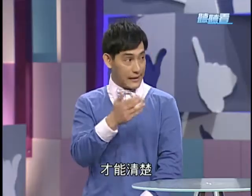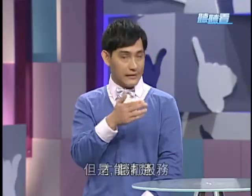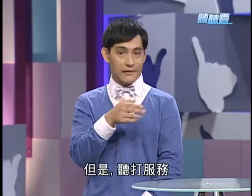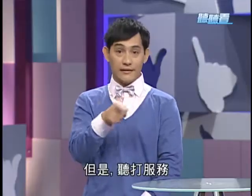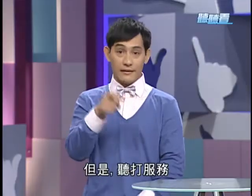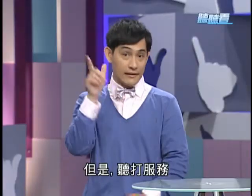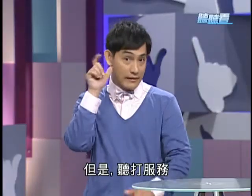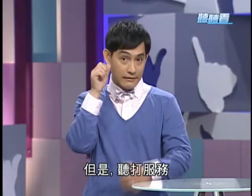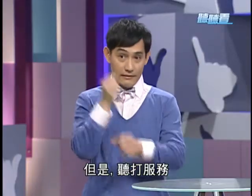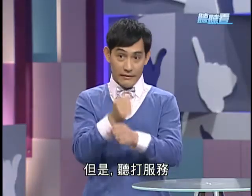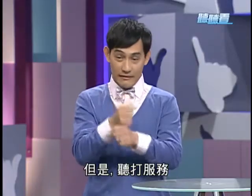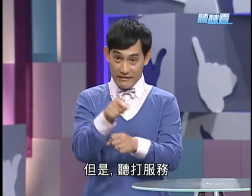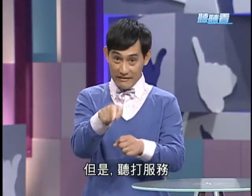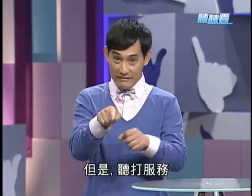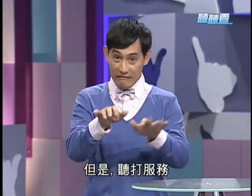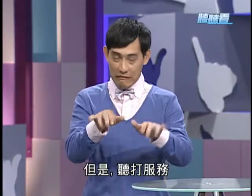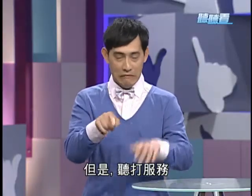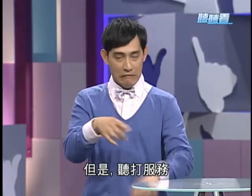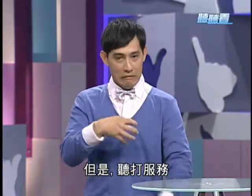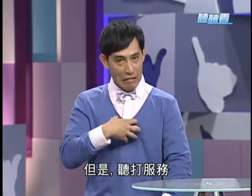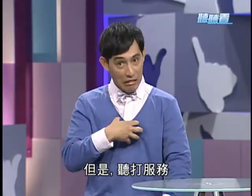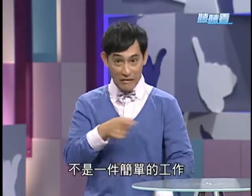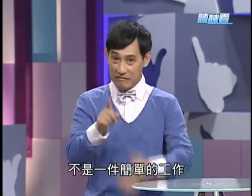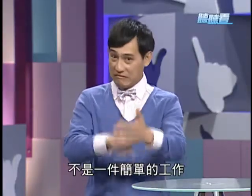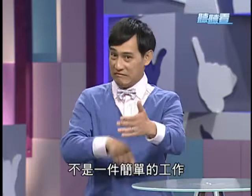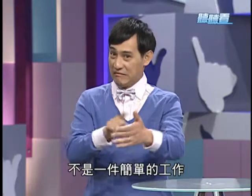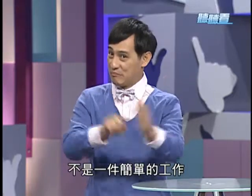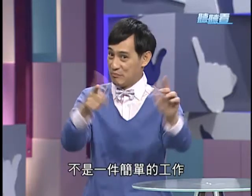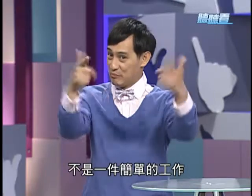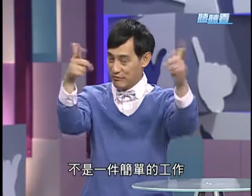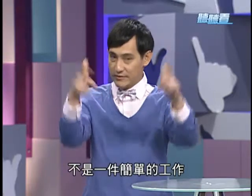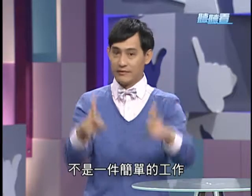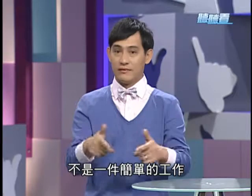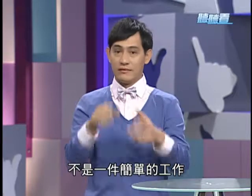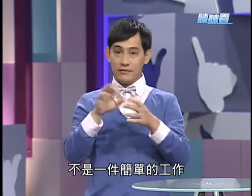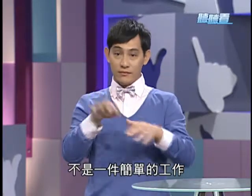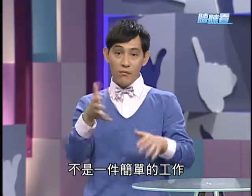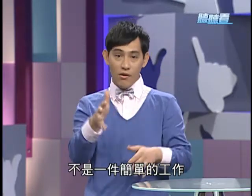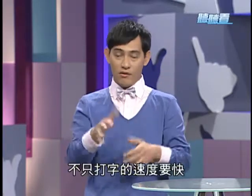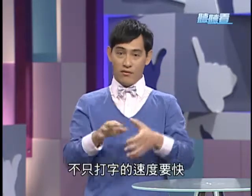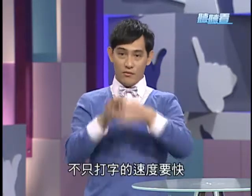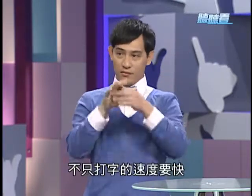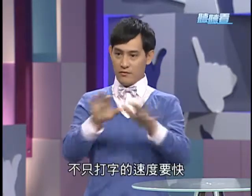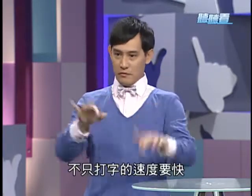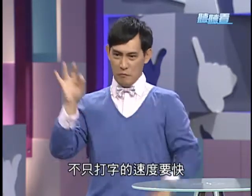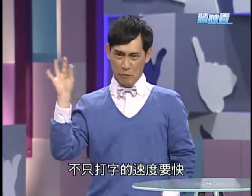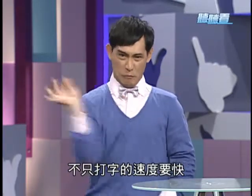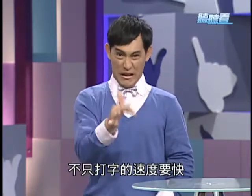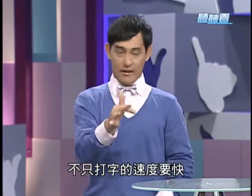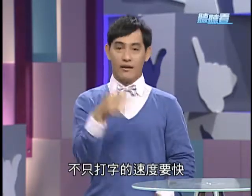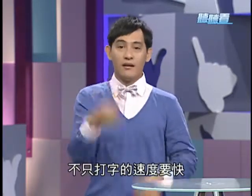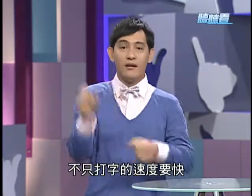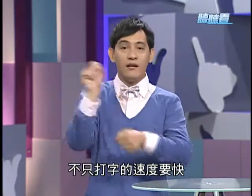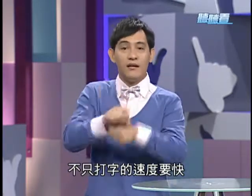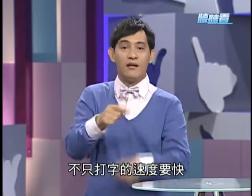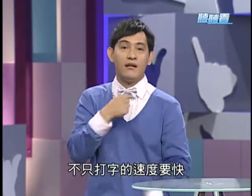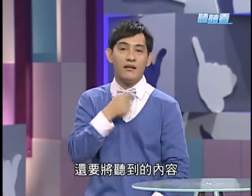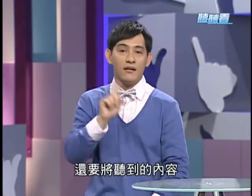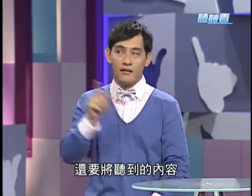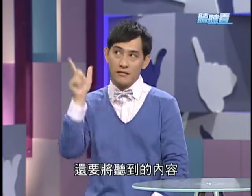是呢，听打服务啊，不是一件简单的工作，不止打字的速度要快，还要将